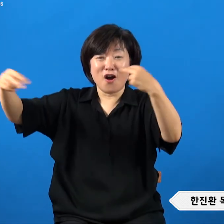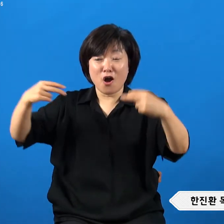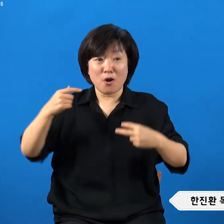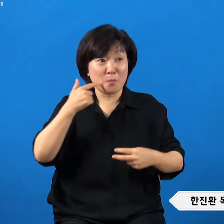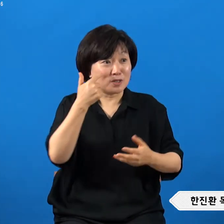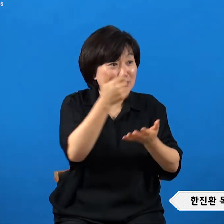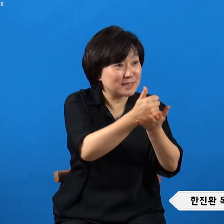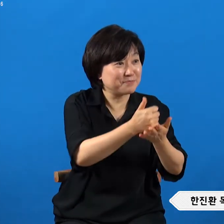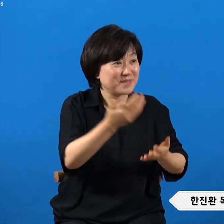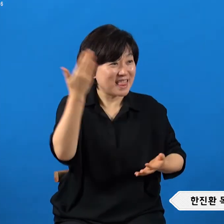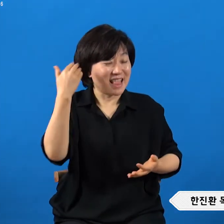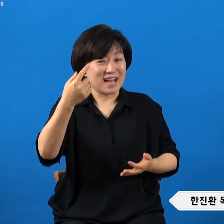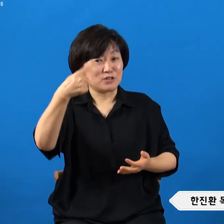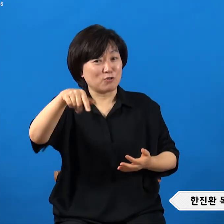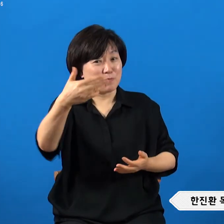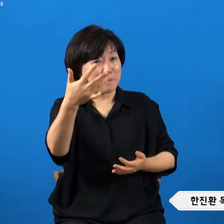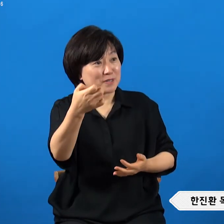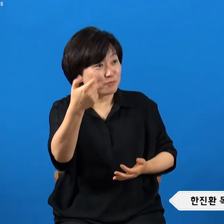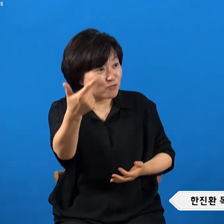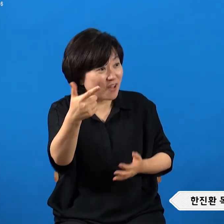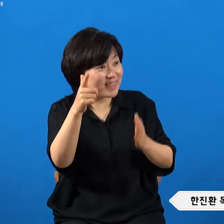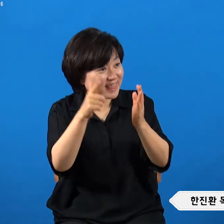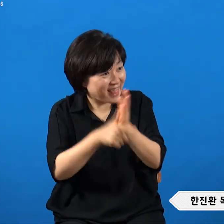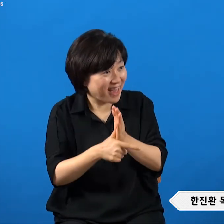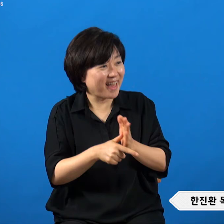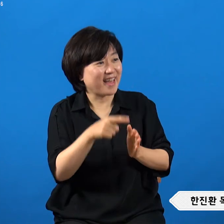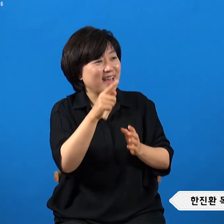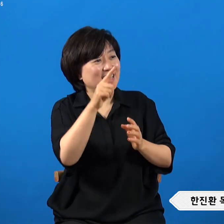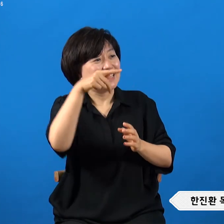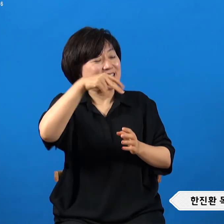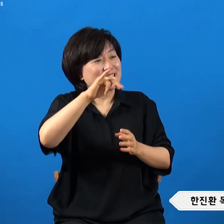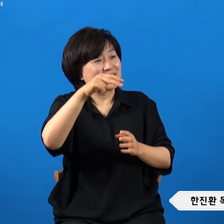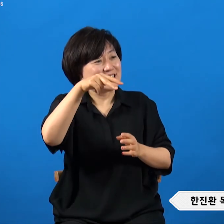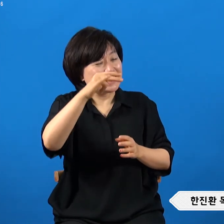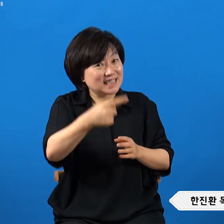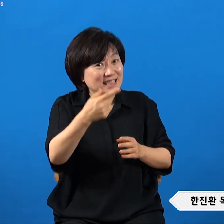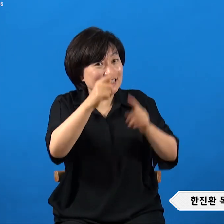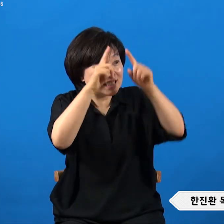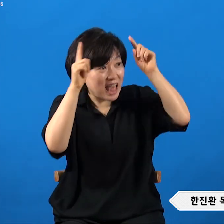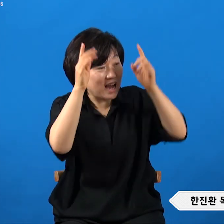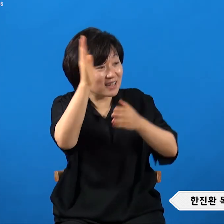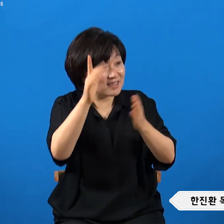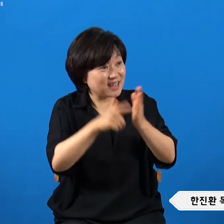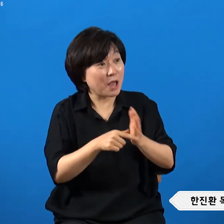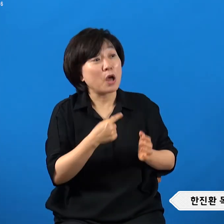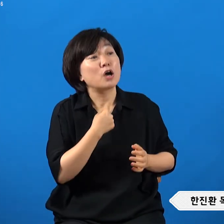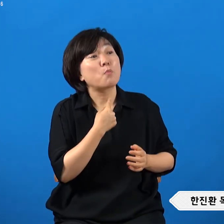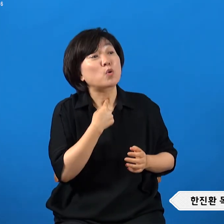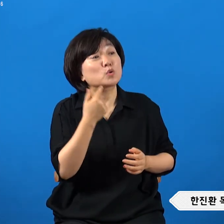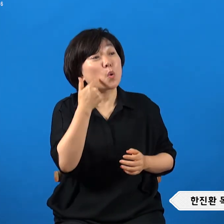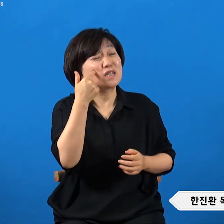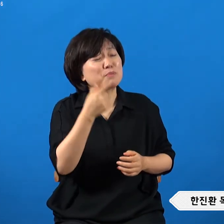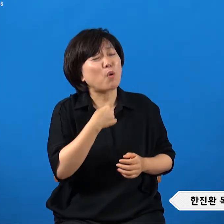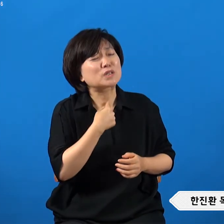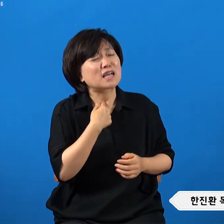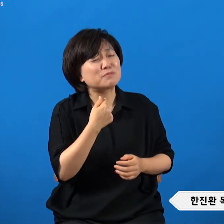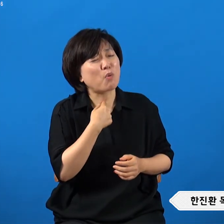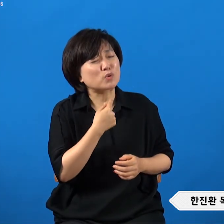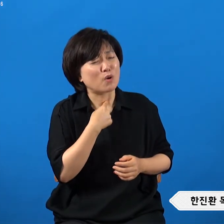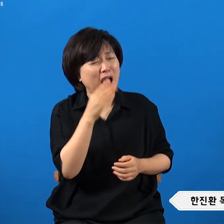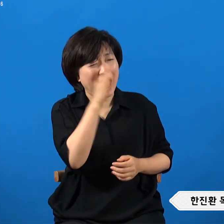하면서 목사님 86년도에 시드니 대학에서 설교하면서 목사님 음성이 완전히 가버린 거